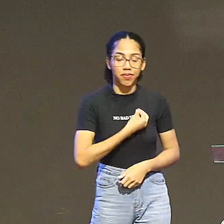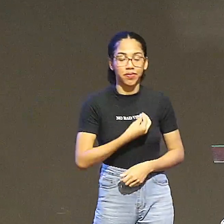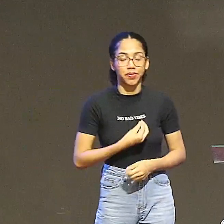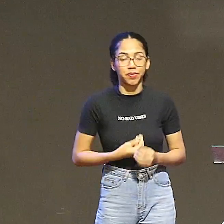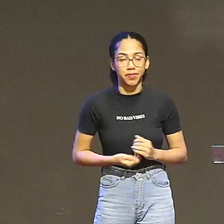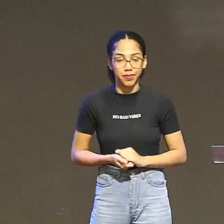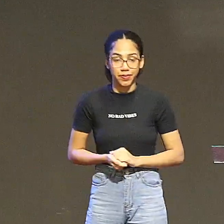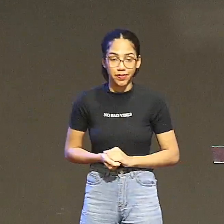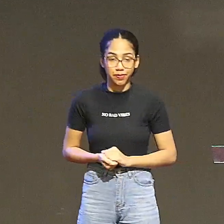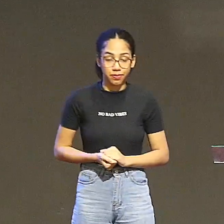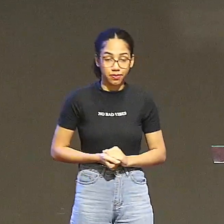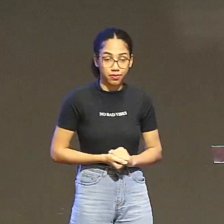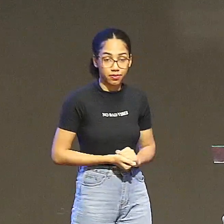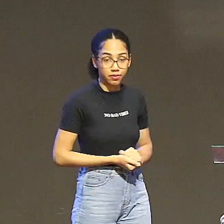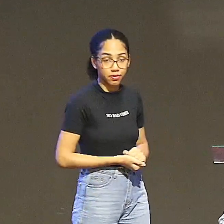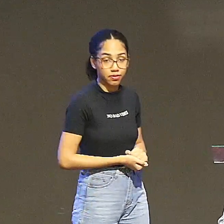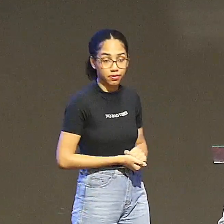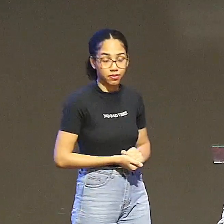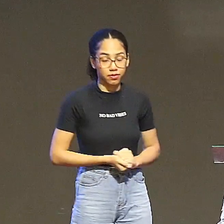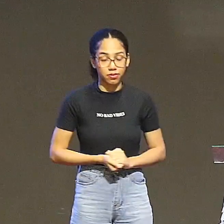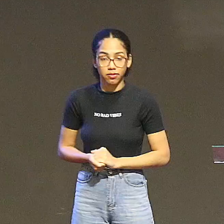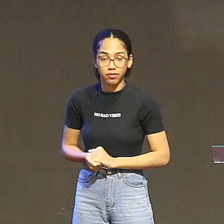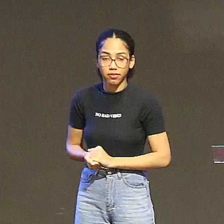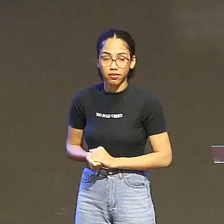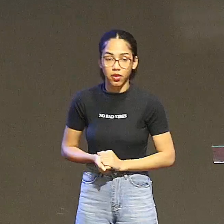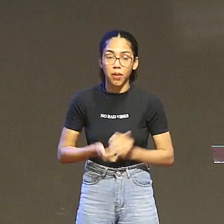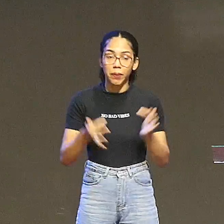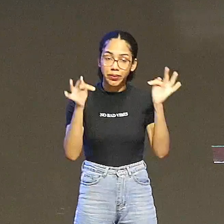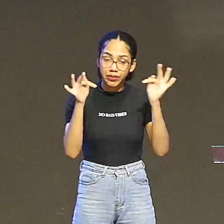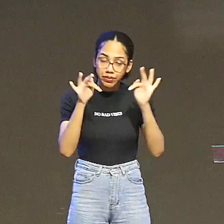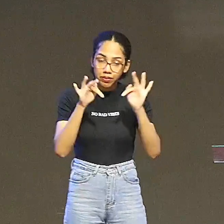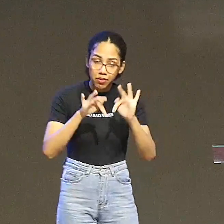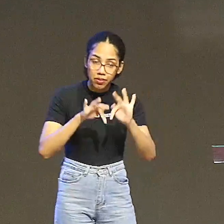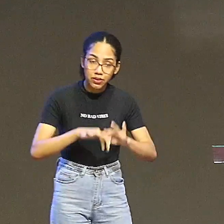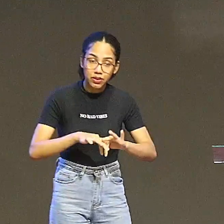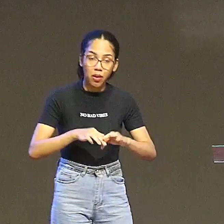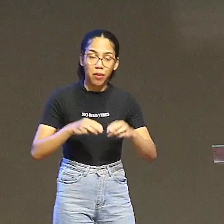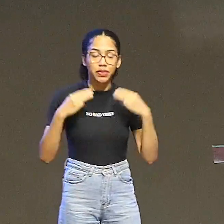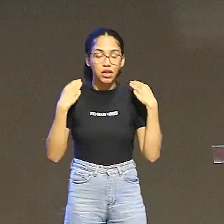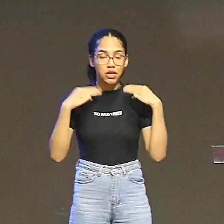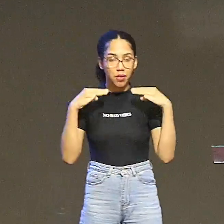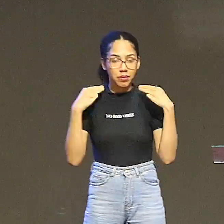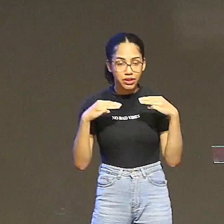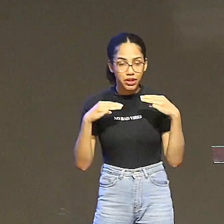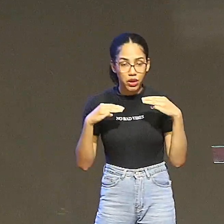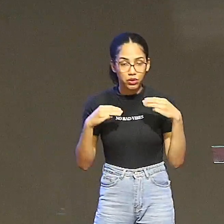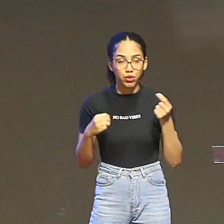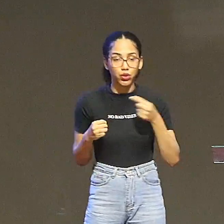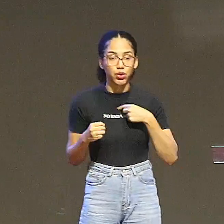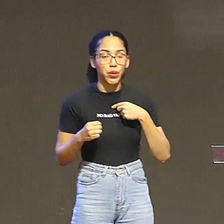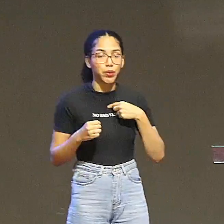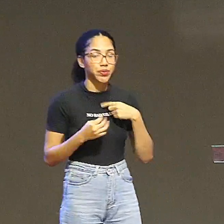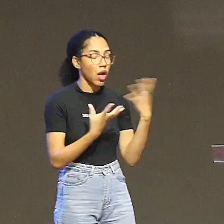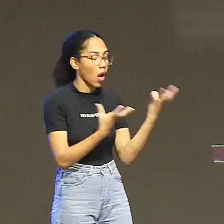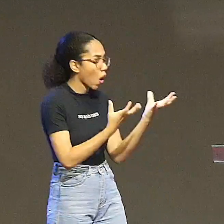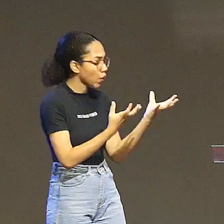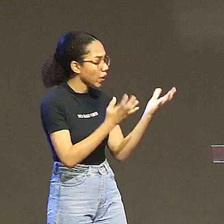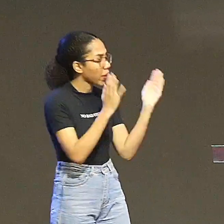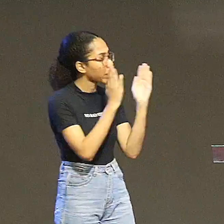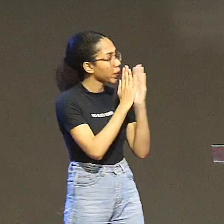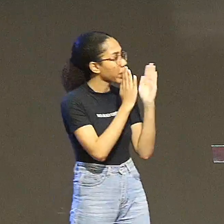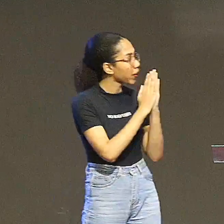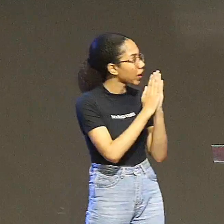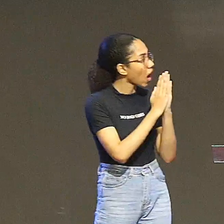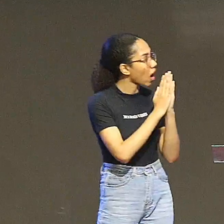dele e encerrar essa mensagem eu quero simplesmente orar por duas situações vocês sabem eu me